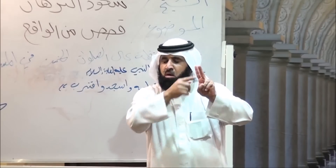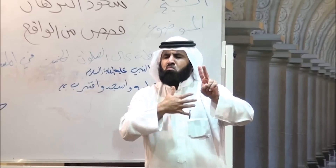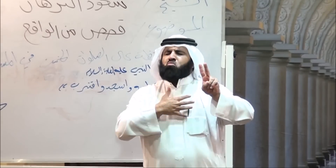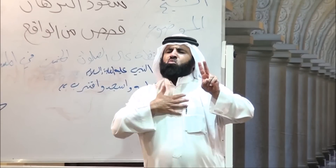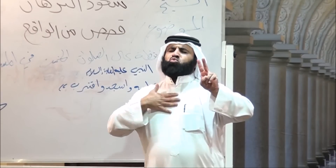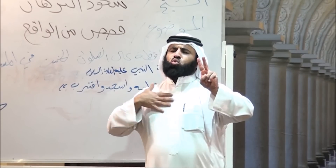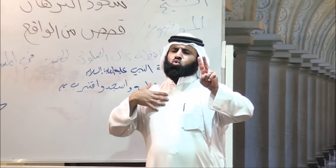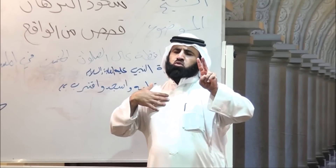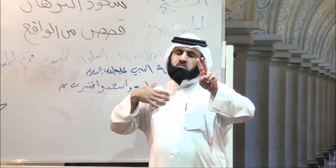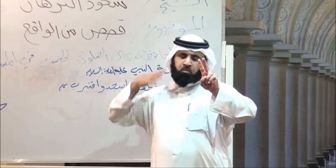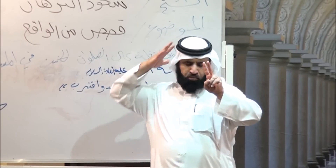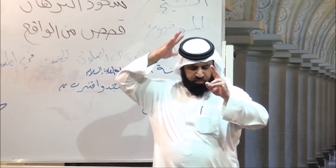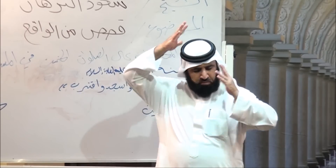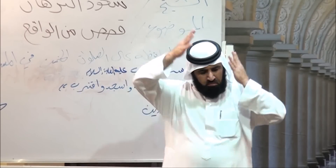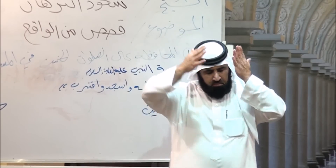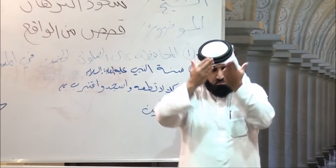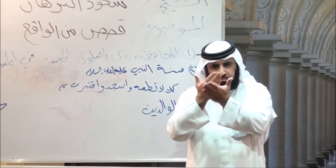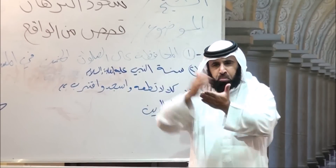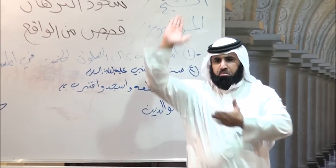ستجد هم